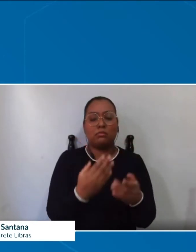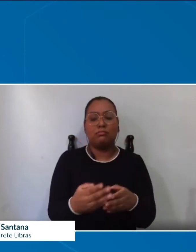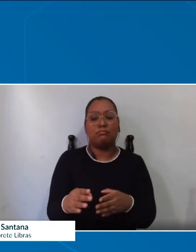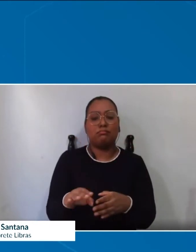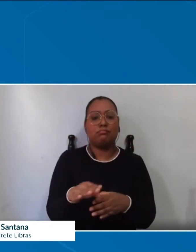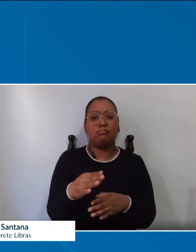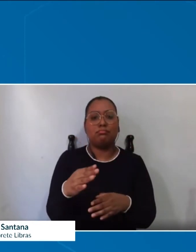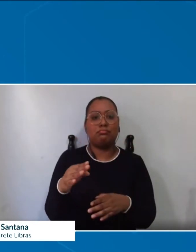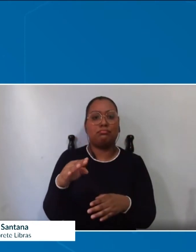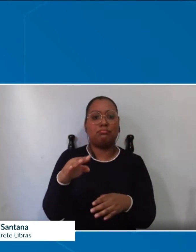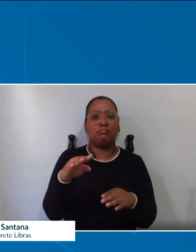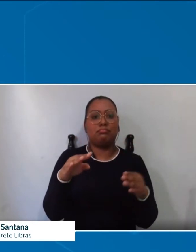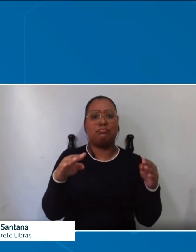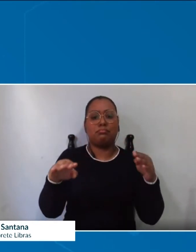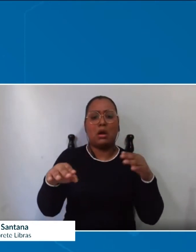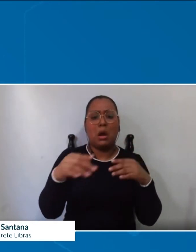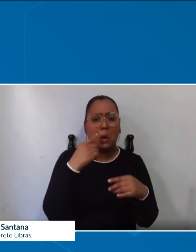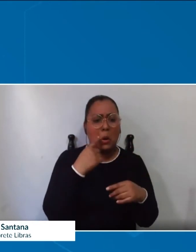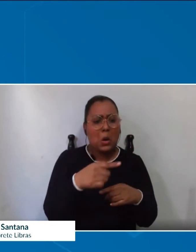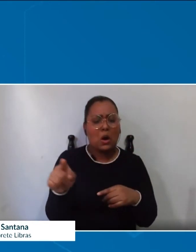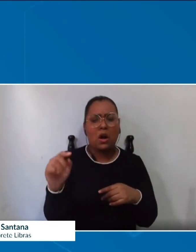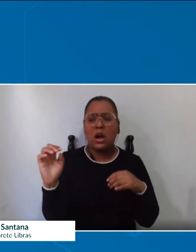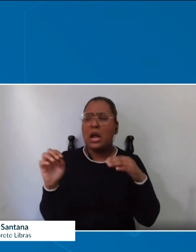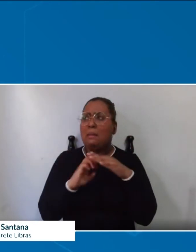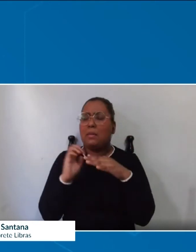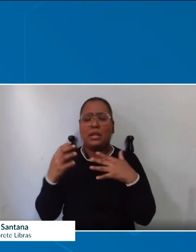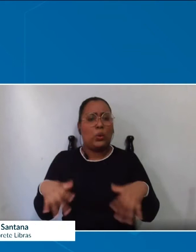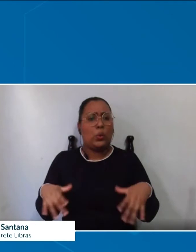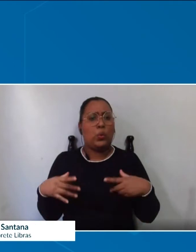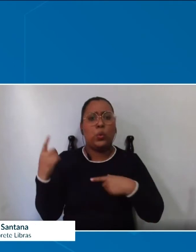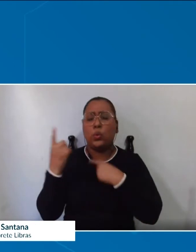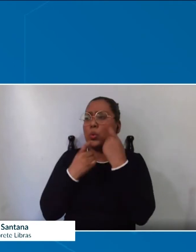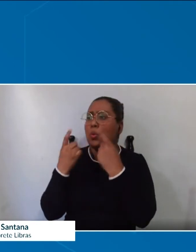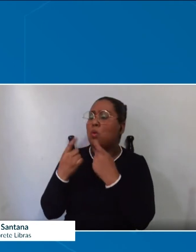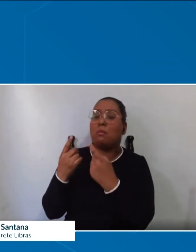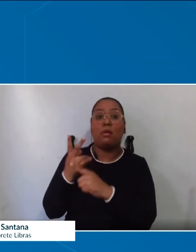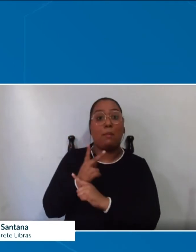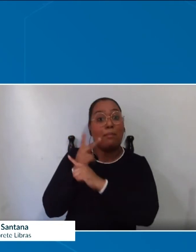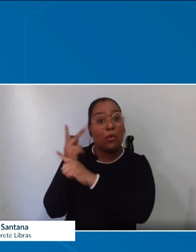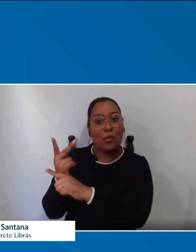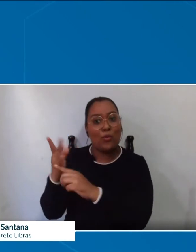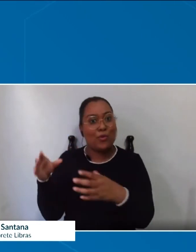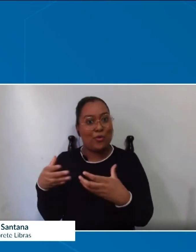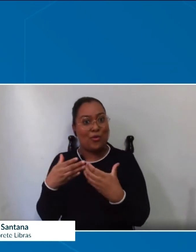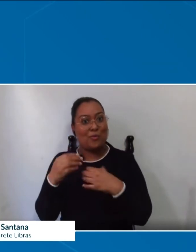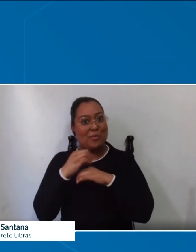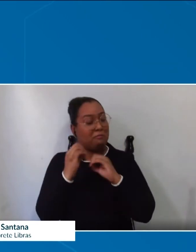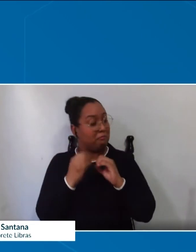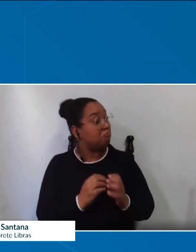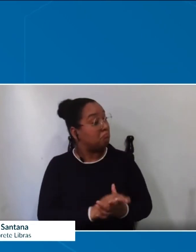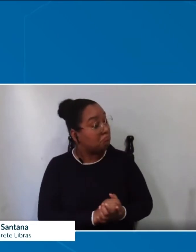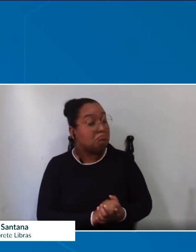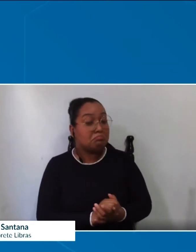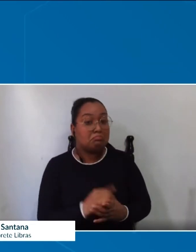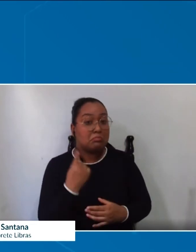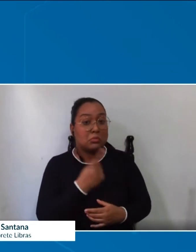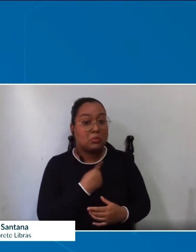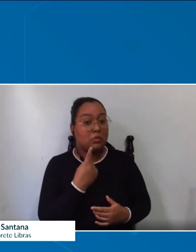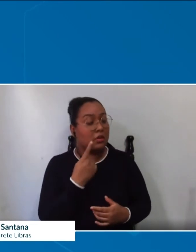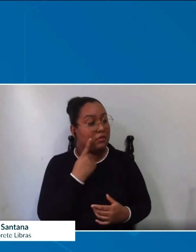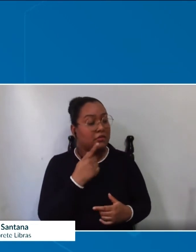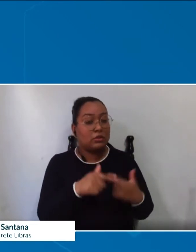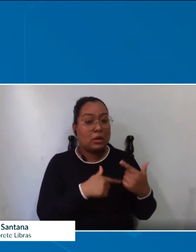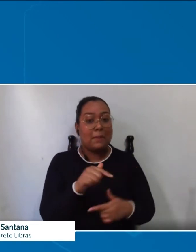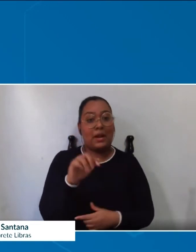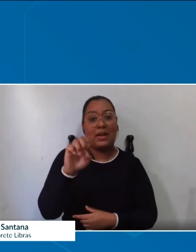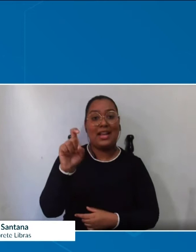Então, isso era um problema para a indústria. E aí uma indústria nos procurou e nós temos um trabalho com a parte de extração, que é muito